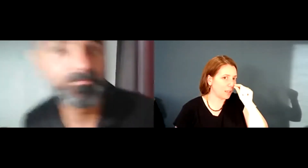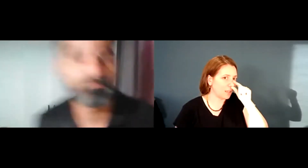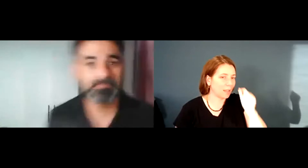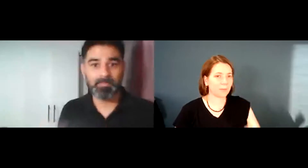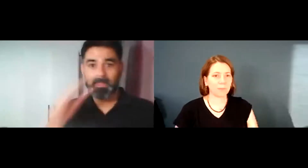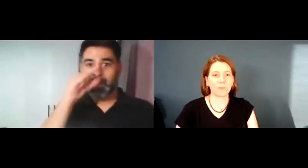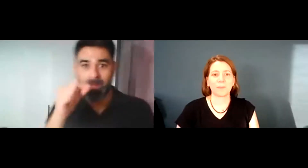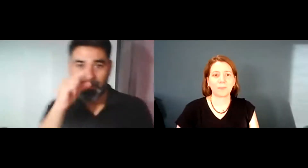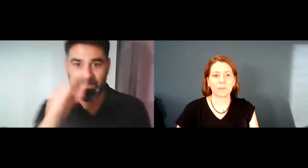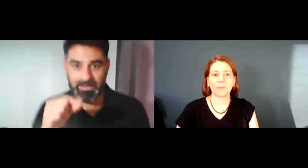De costado la mano.